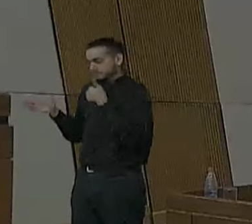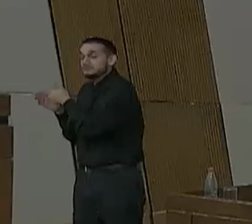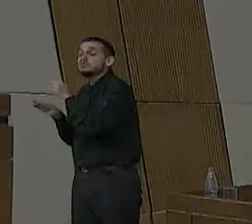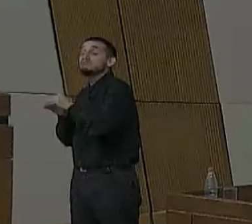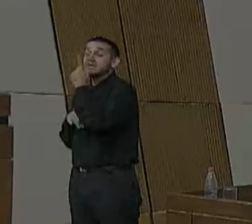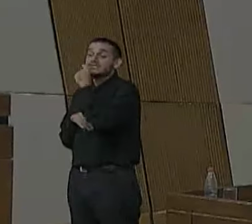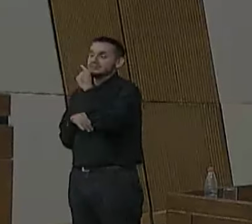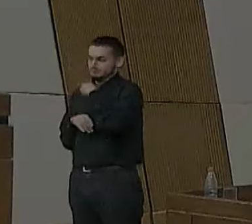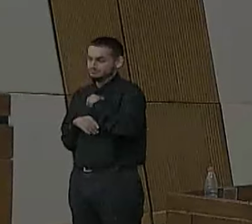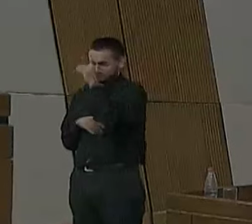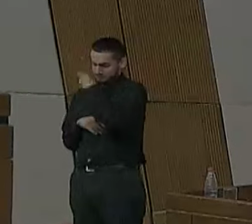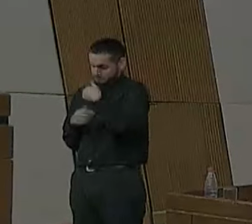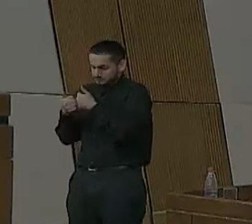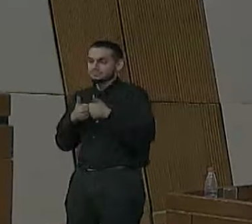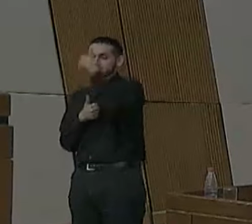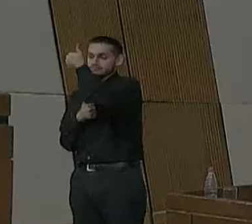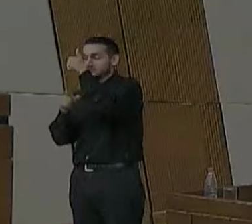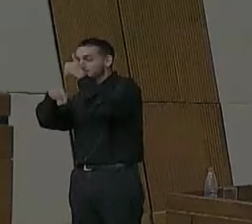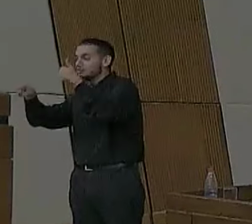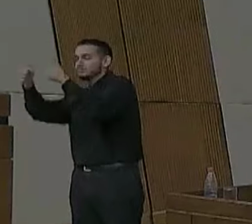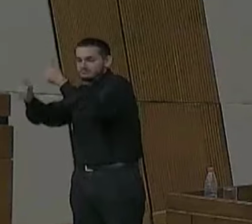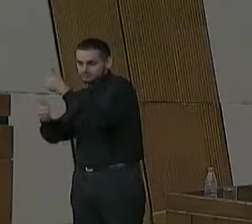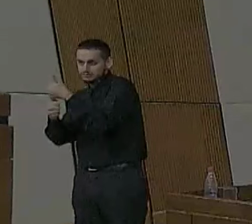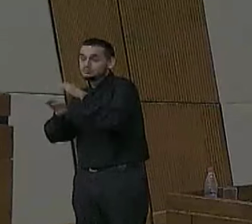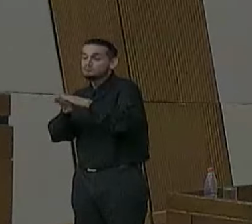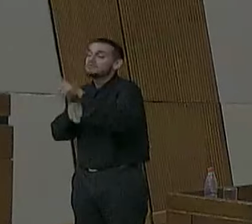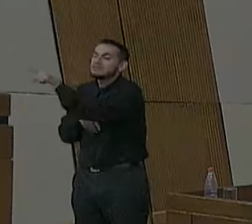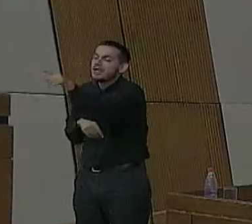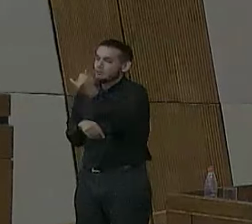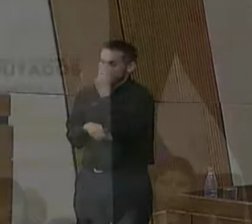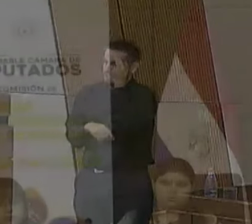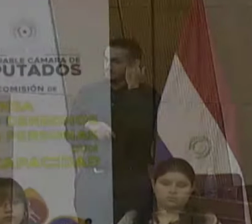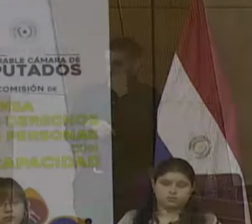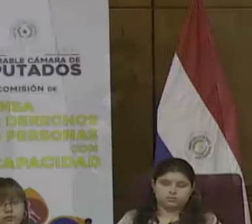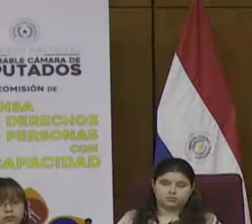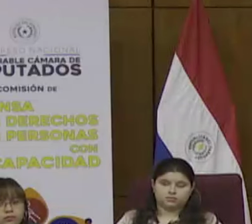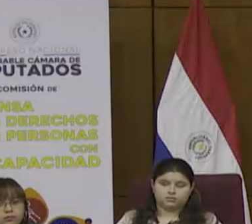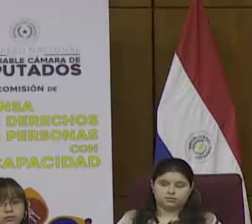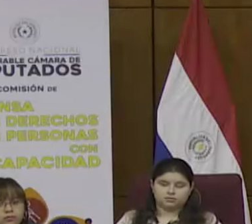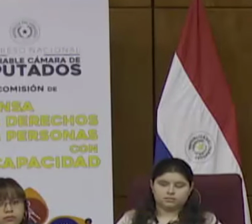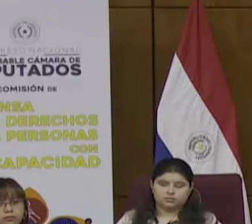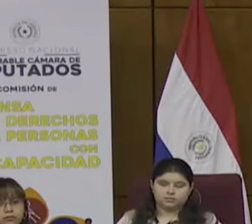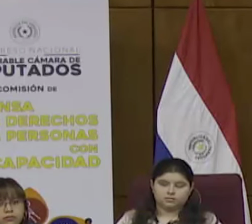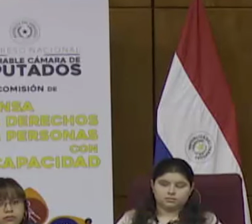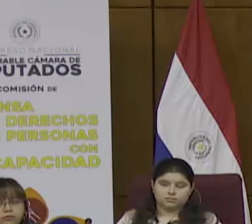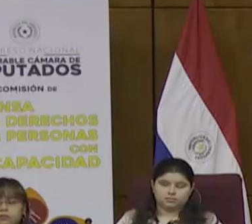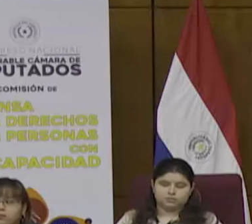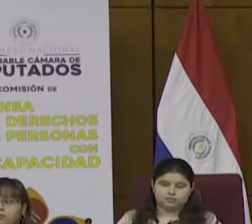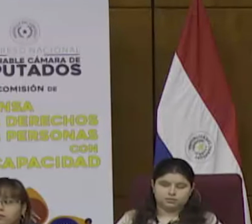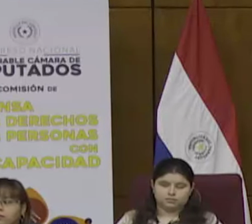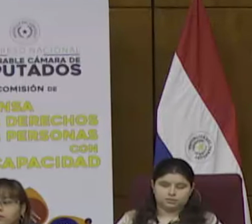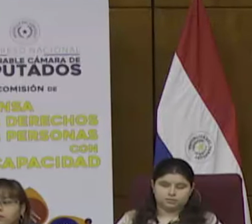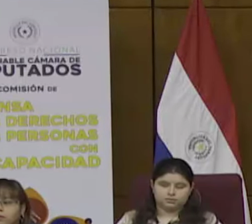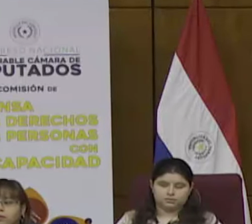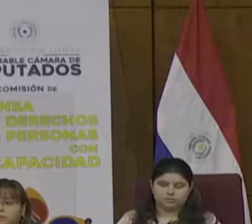quien conoce qué se tiene que hacer, cómo se tiene que hacer, qué ajustes necesitamos, somos nosotros como personas con discapacidad. Entonces,